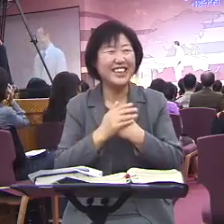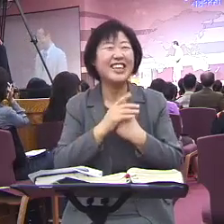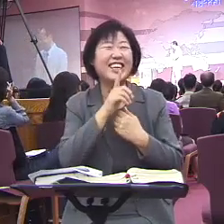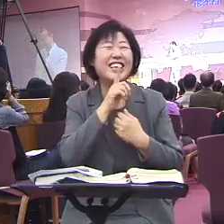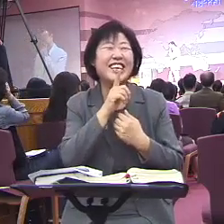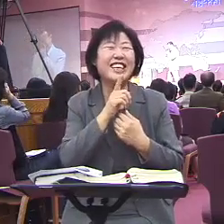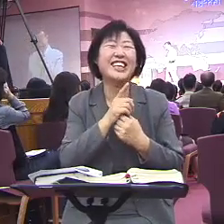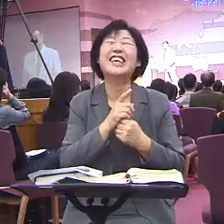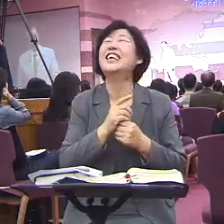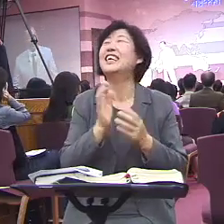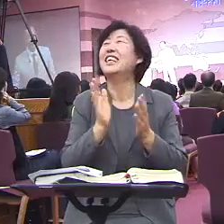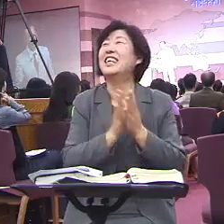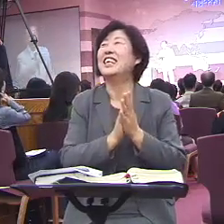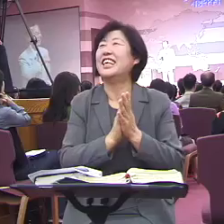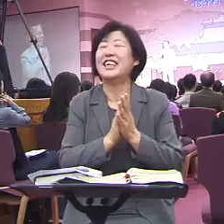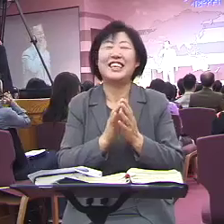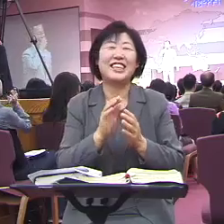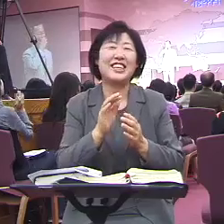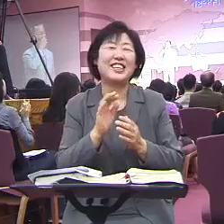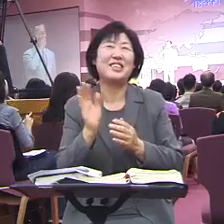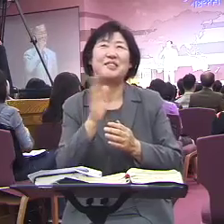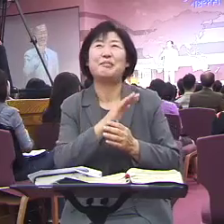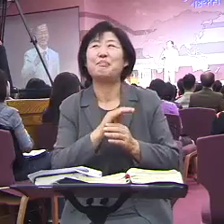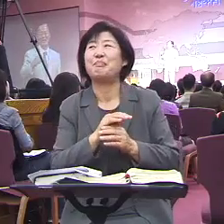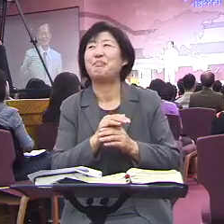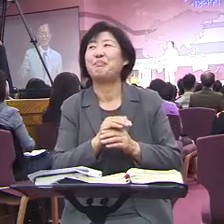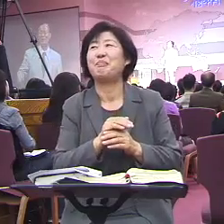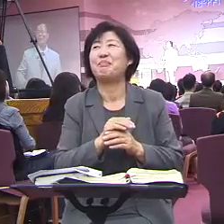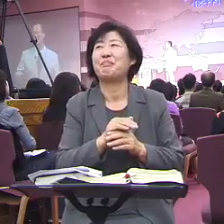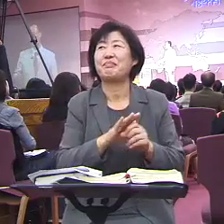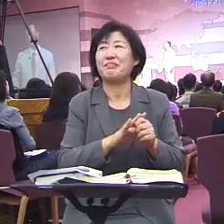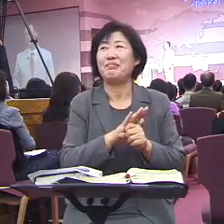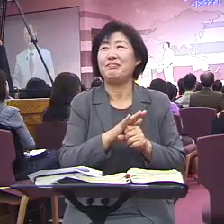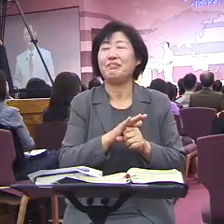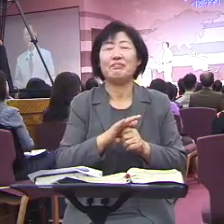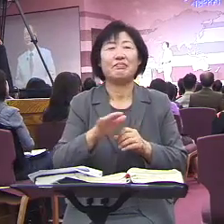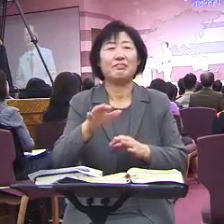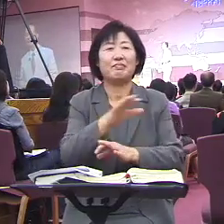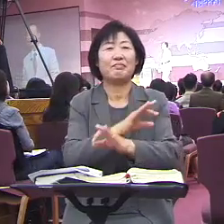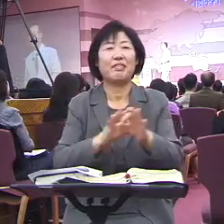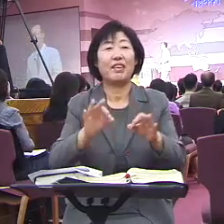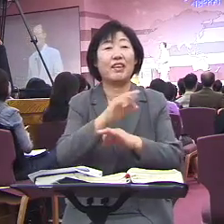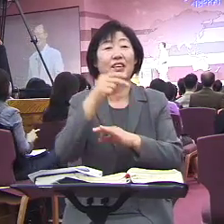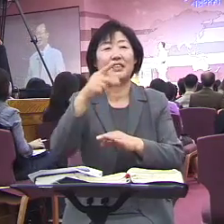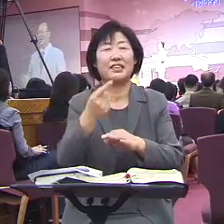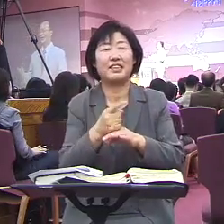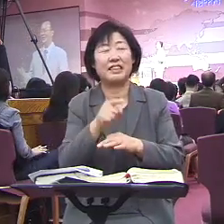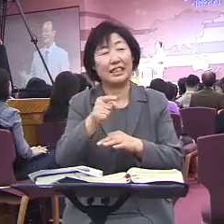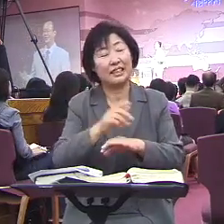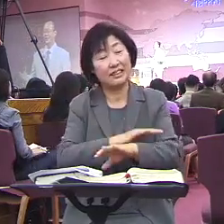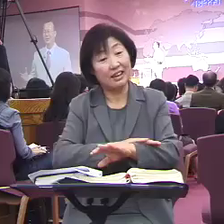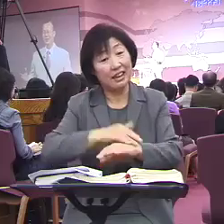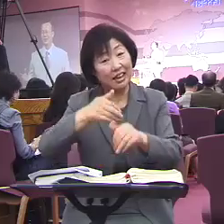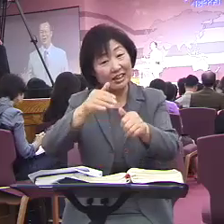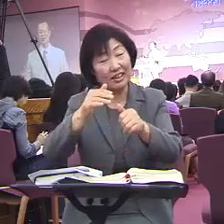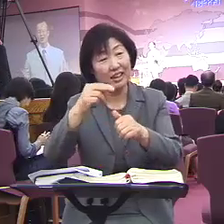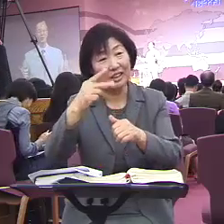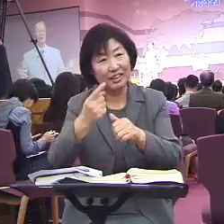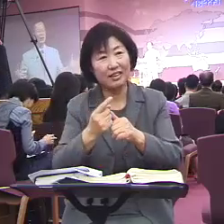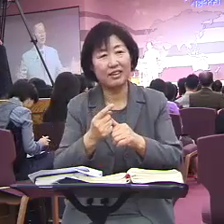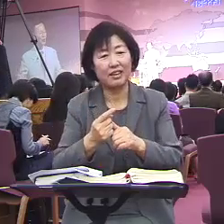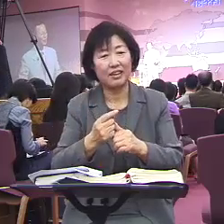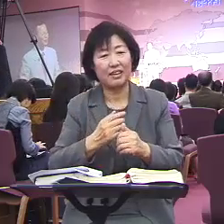운동도 못하고 해야 돼. Anyway 이런 경제도요. 어때요? 경제도 이게 잘 나가다가도